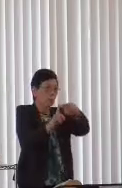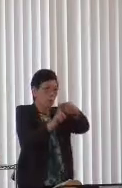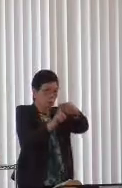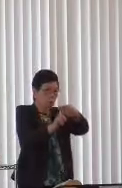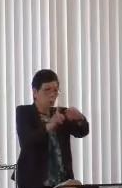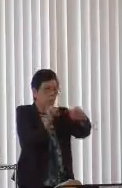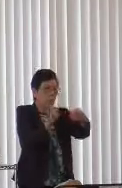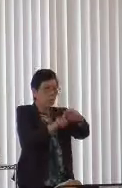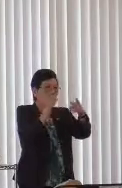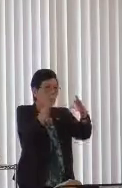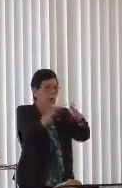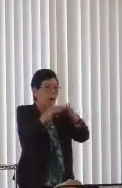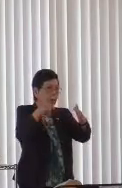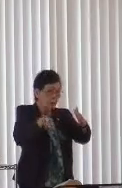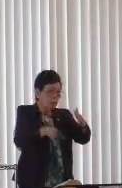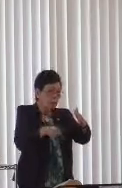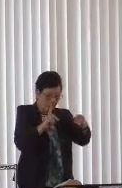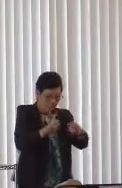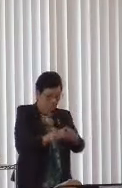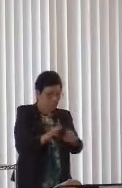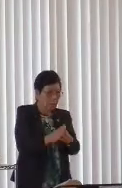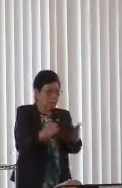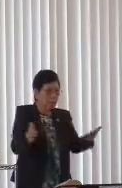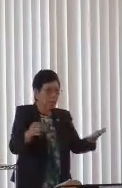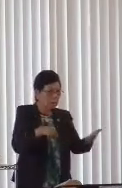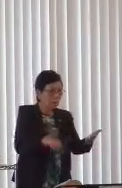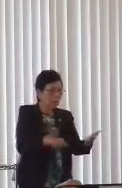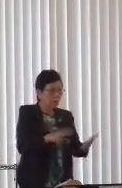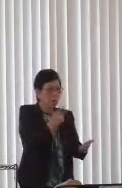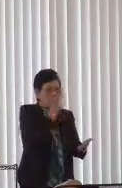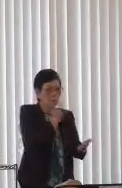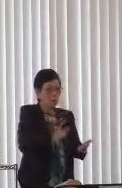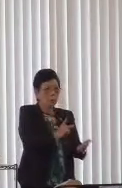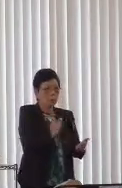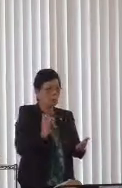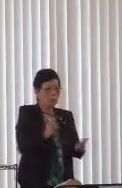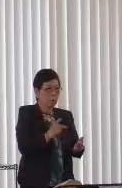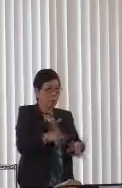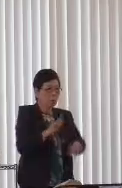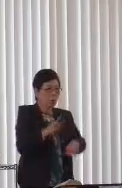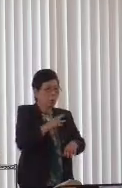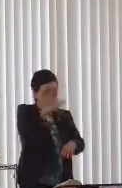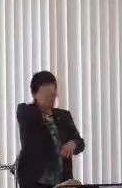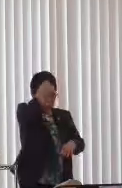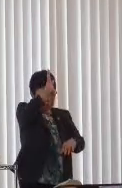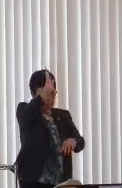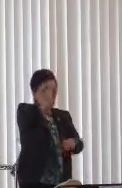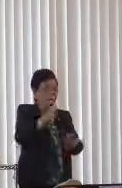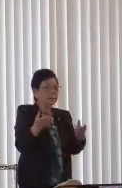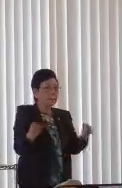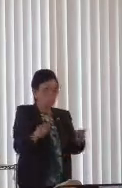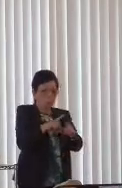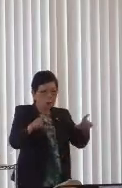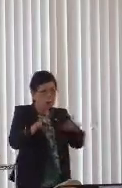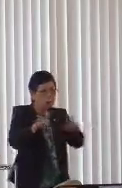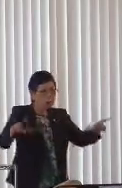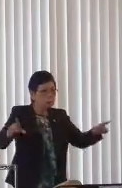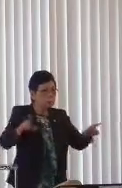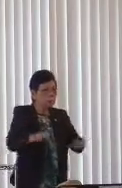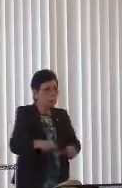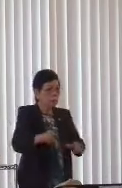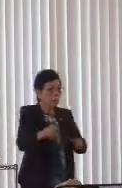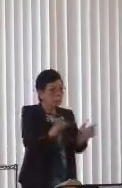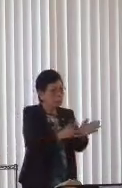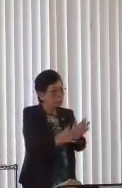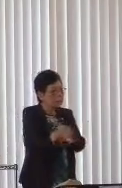これは正教であってもカトリックであってもプロテスタントであっても等しくこのキリストの再臨ということ